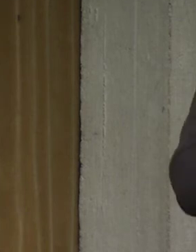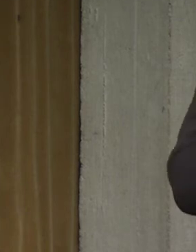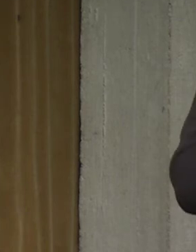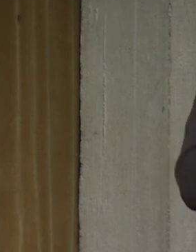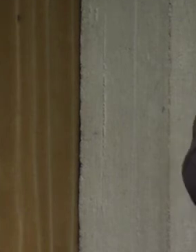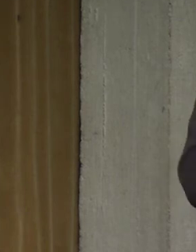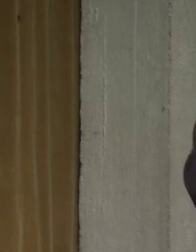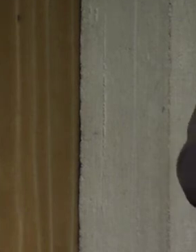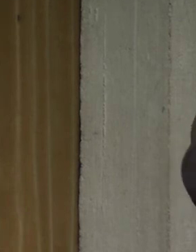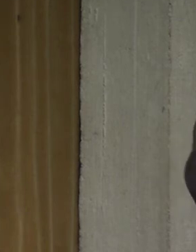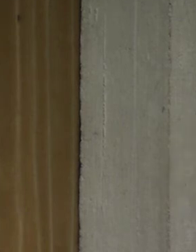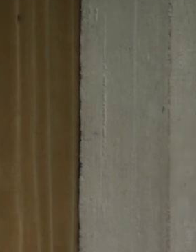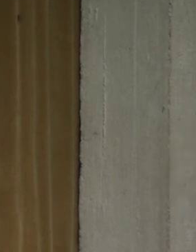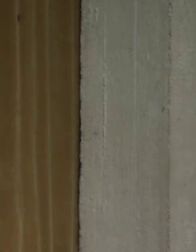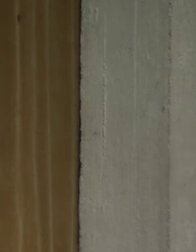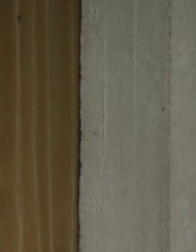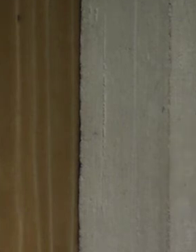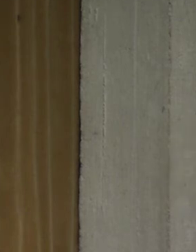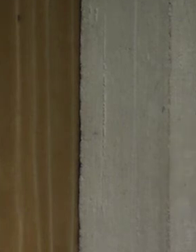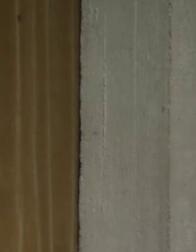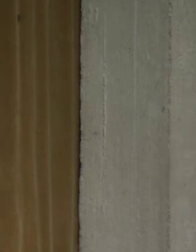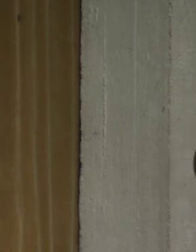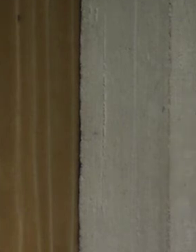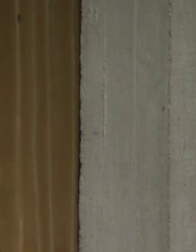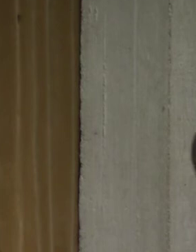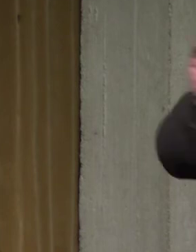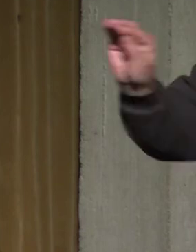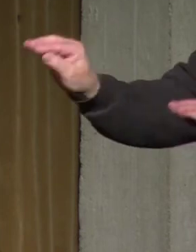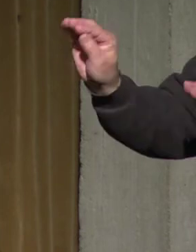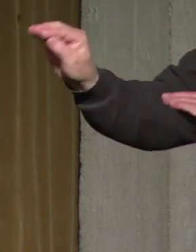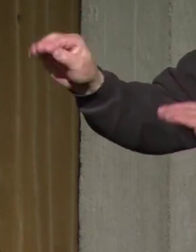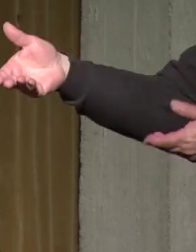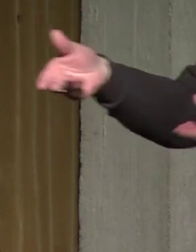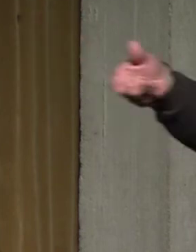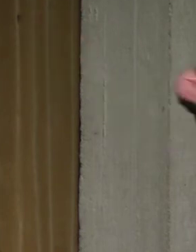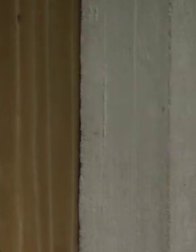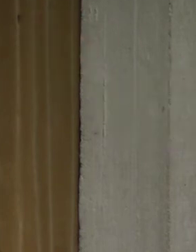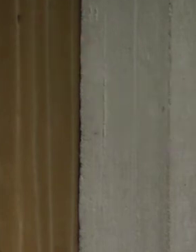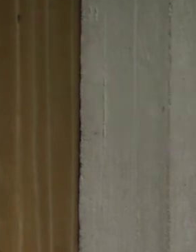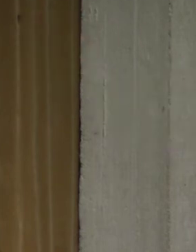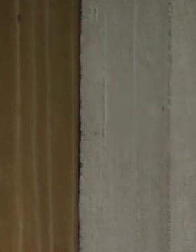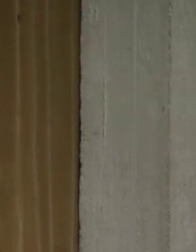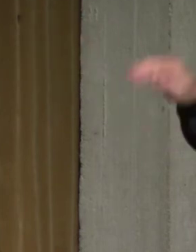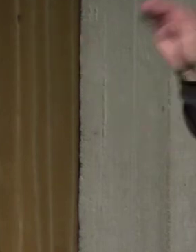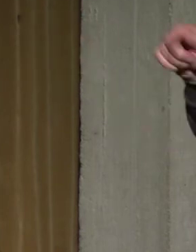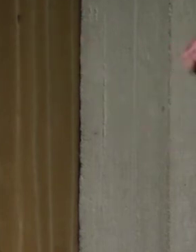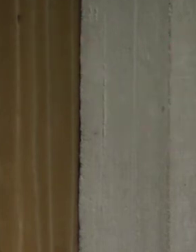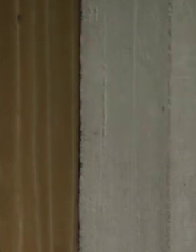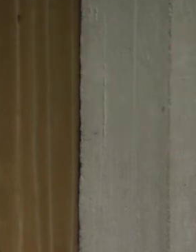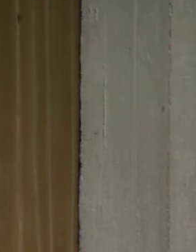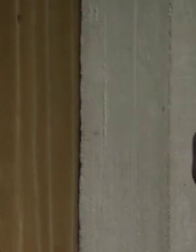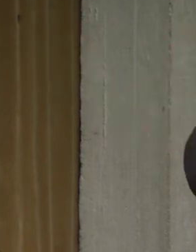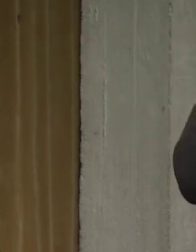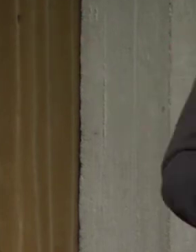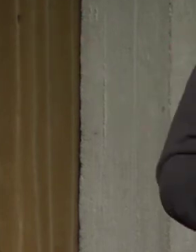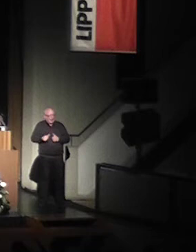Verwaltung eine Stelle haben, bei der wir Informationen bekommen, wenn es darum geht, gerne helfen zu wollen. Helfende